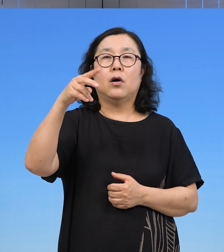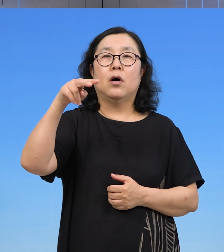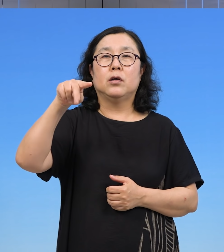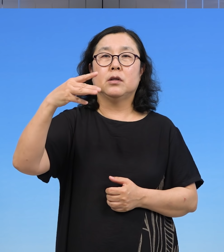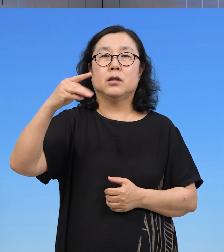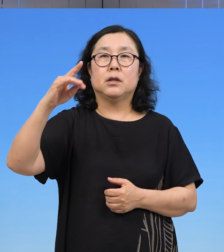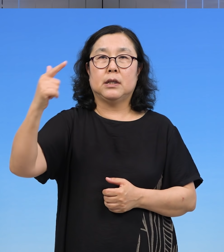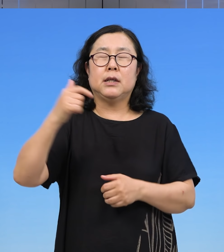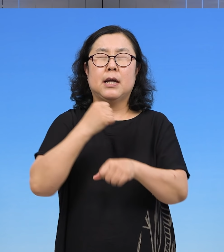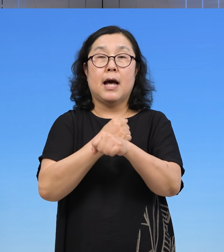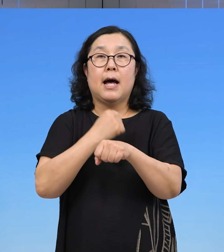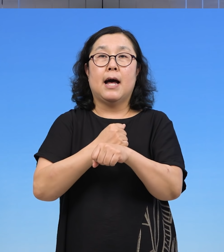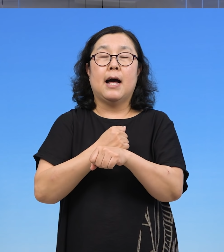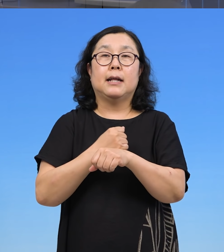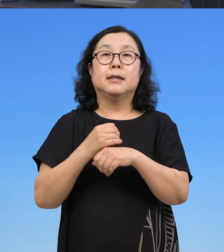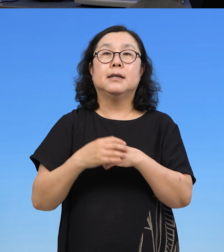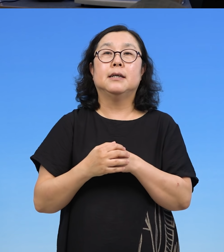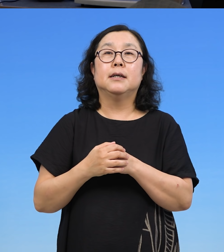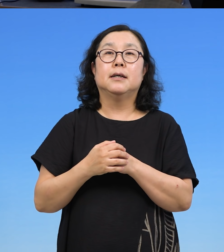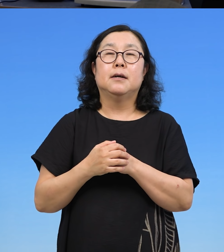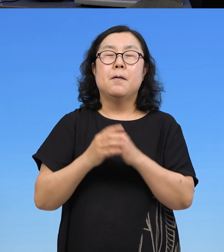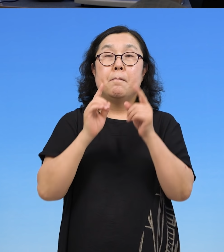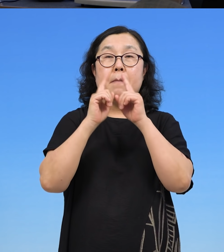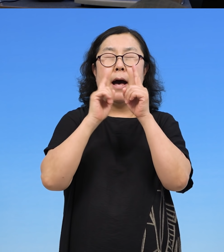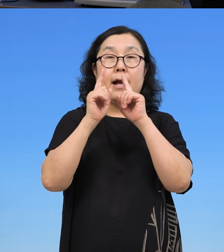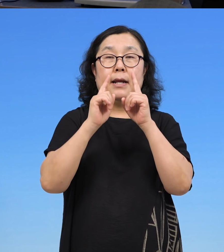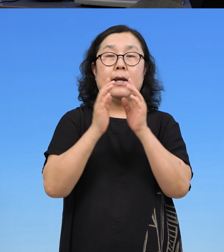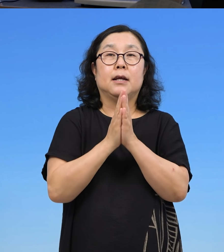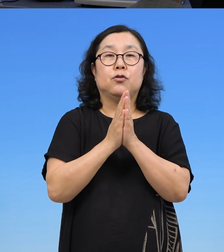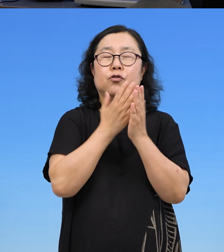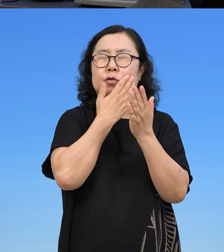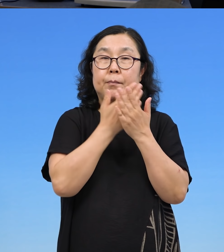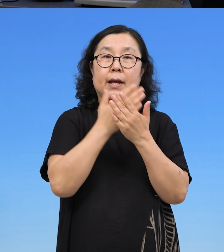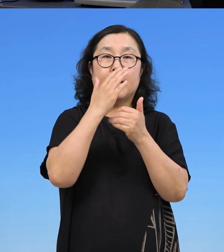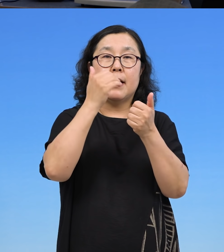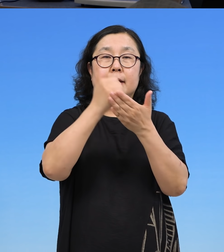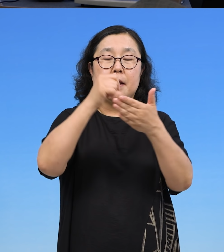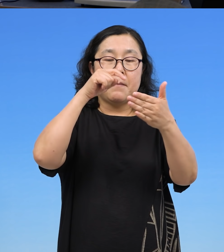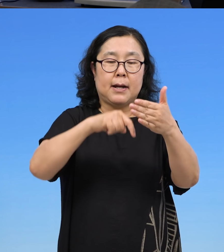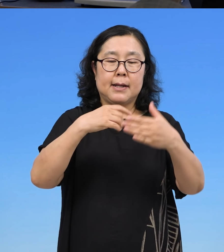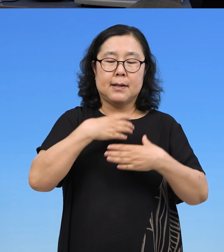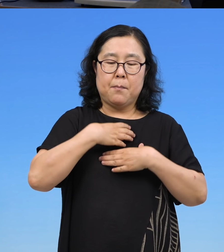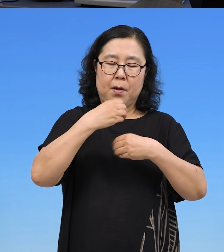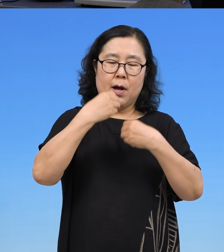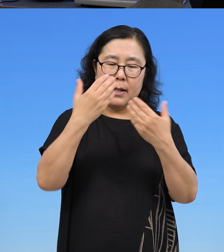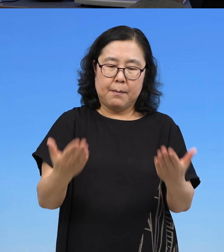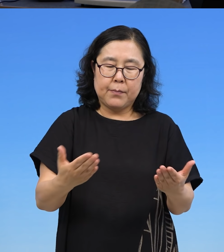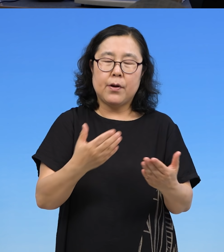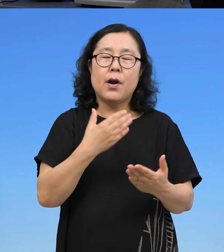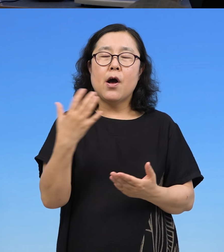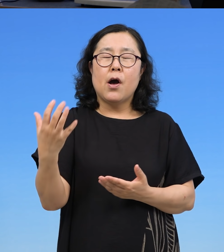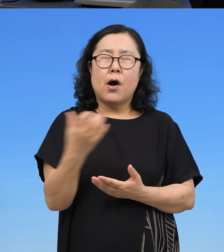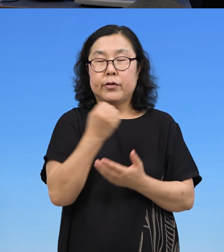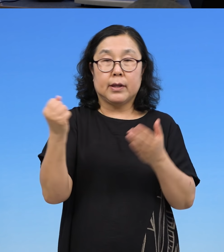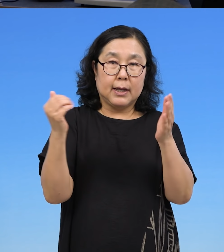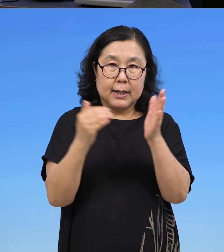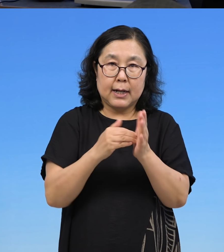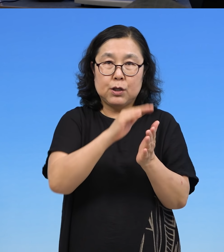마음으로 많이 묵상했습니다 화면으로도 제가 부탁을 드렸는데 어거스틴의 말입니다 하나님 안에서 안식을 얻기까지